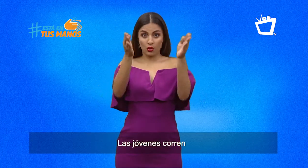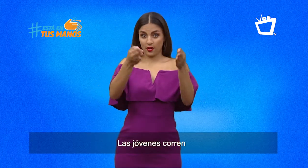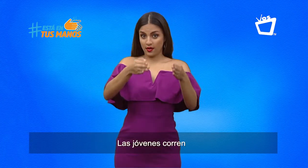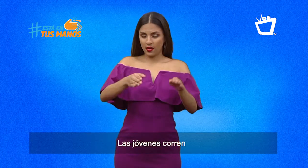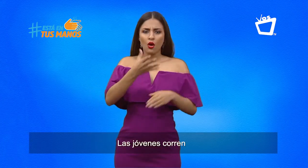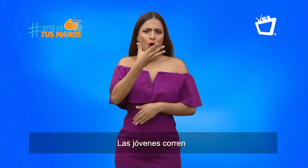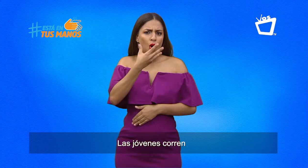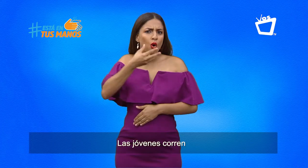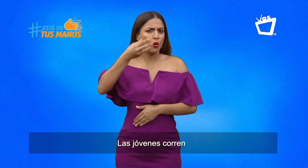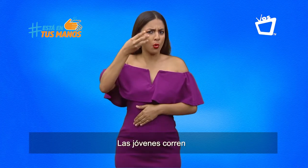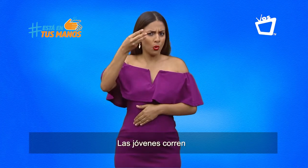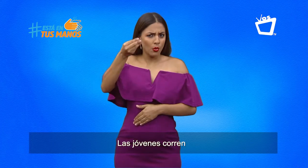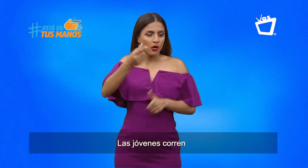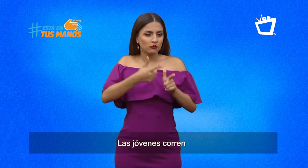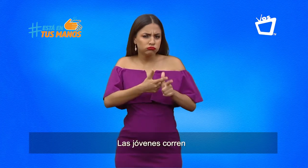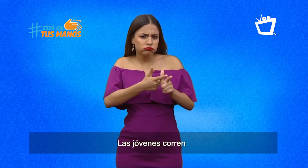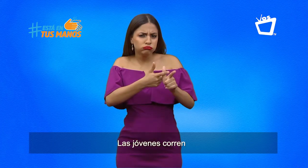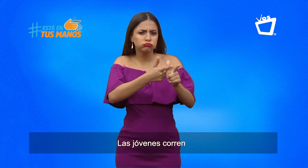las jóvenes corren